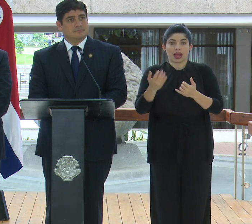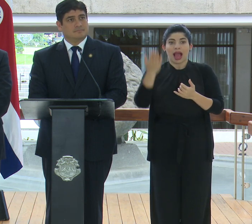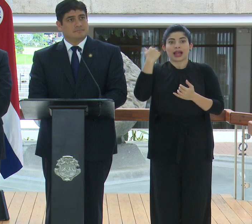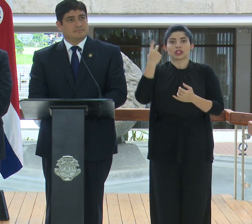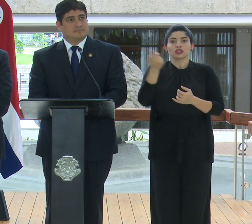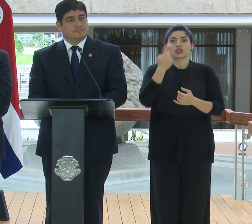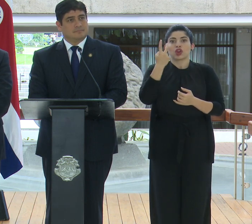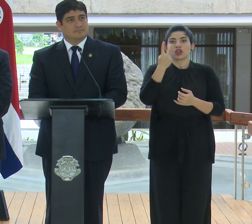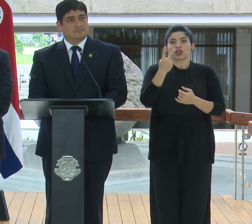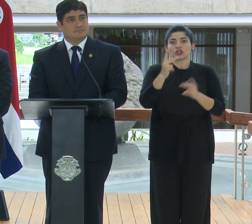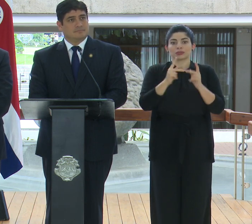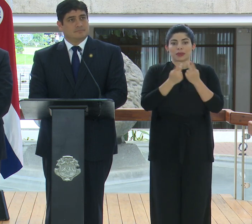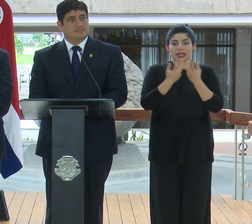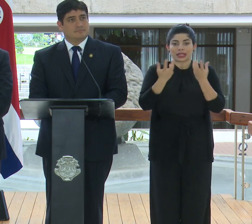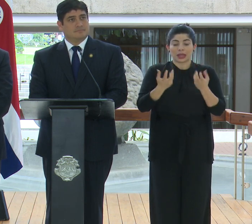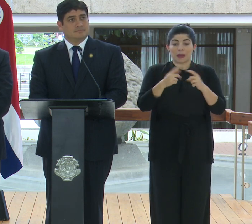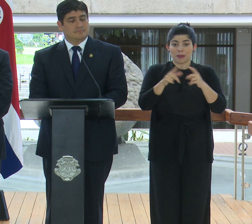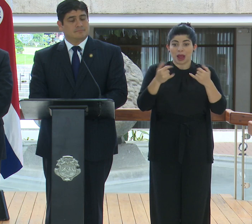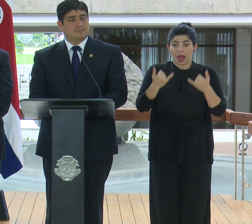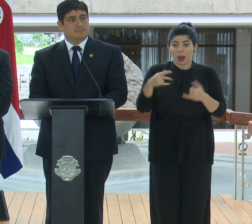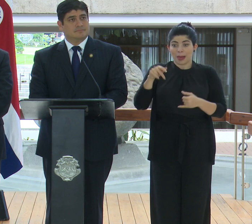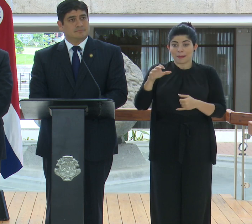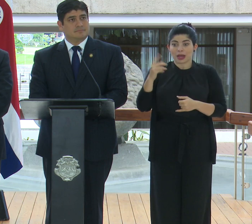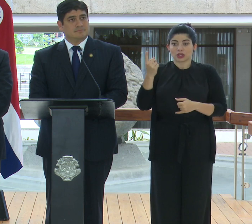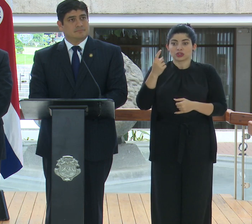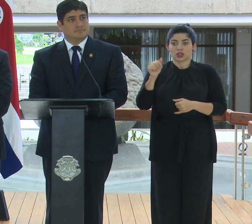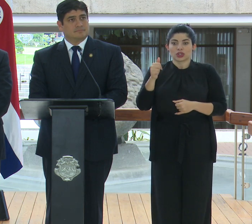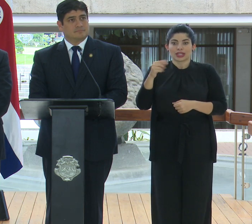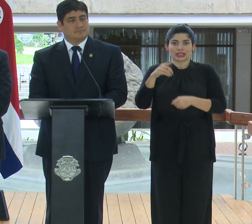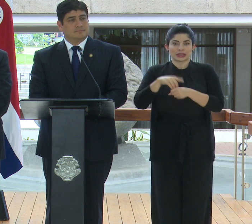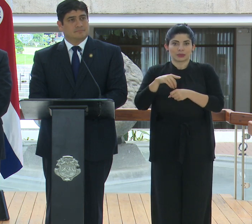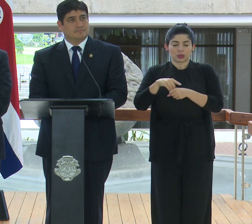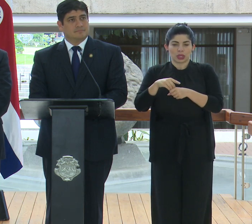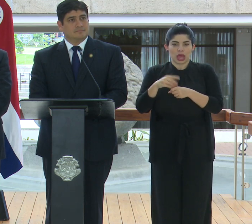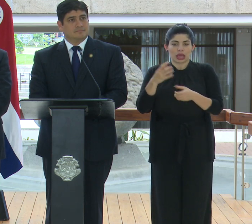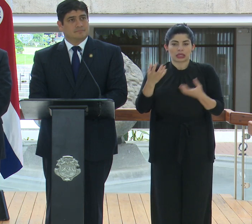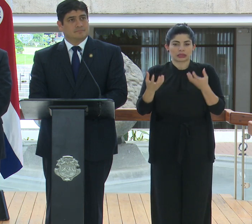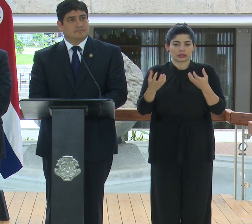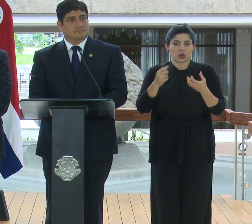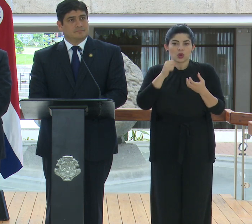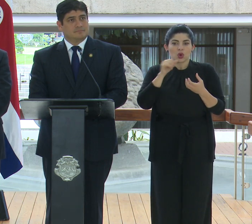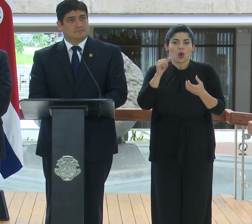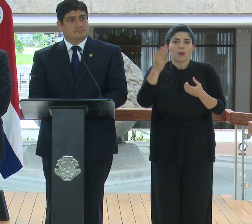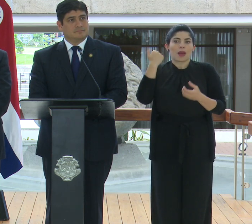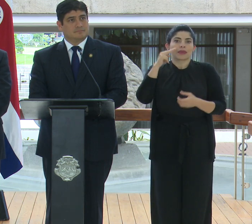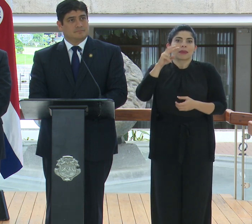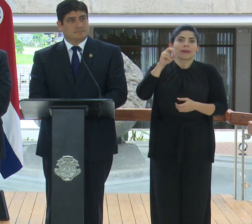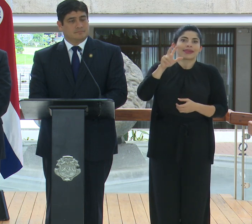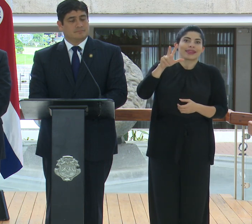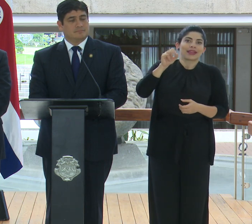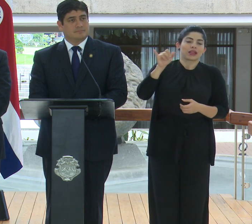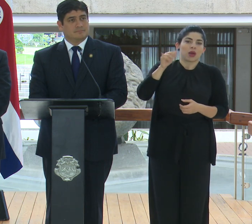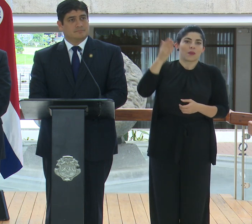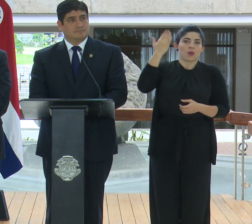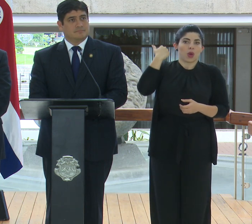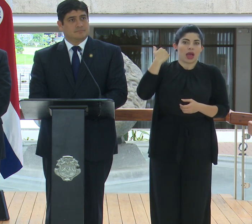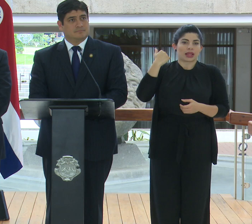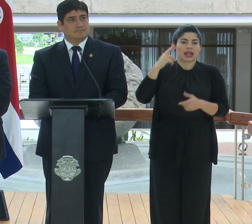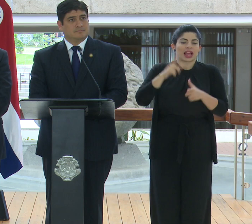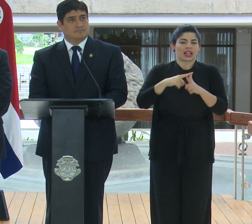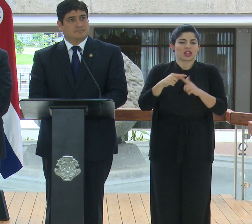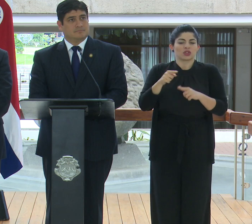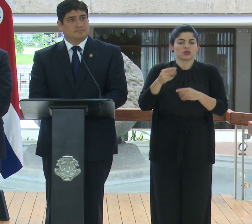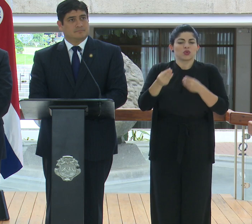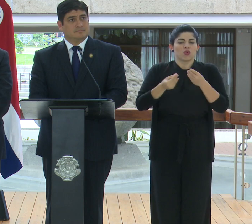donde la facción del PAC tiene tan solo 10 diputados y no 20 o 30 como se tenía en el pasado, ¿verdad? Entonces, ¿cómo se va a hacer